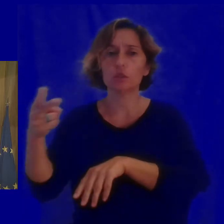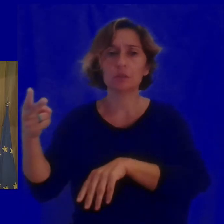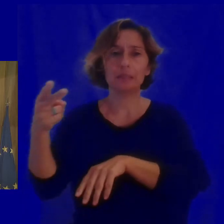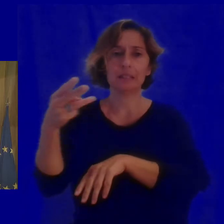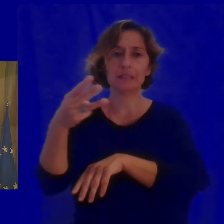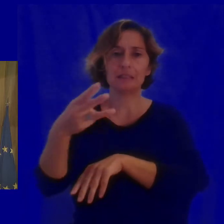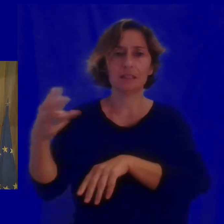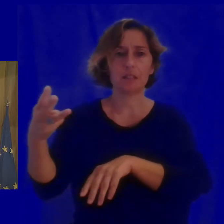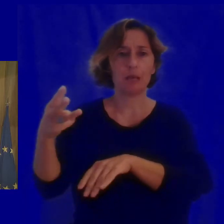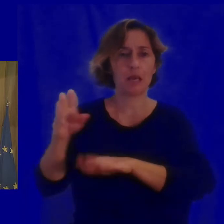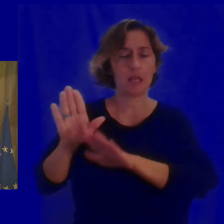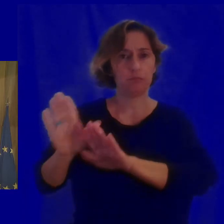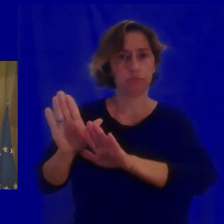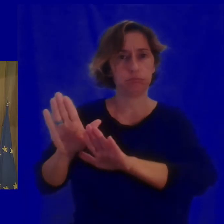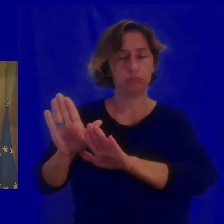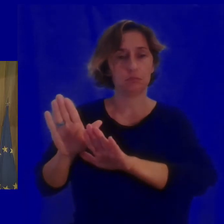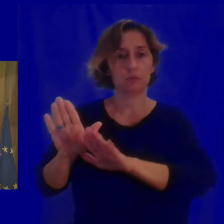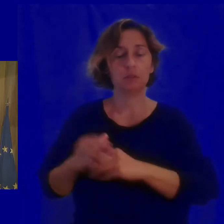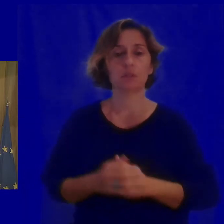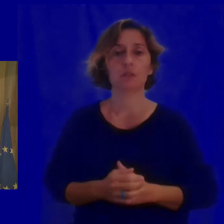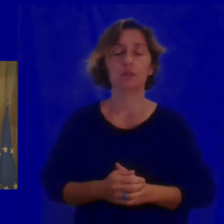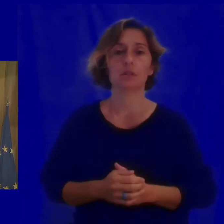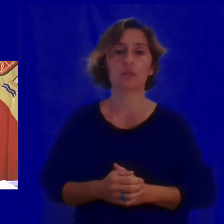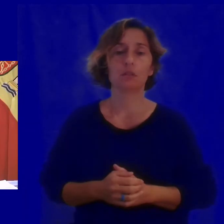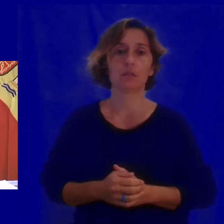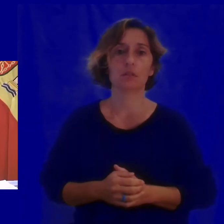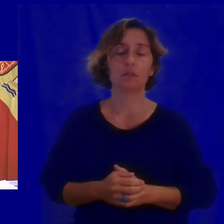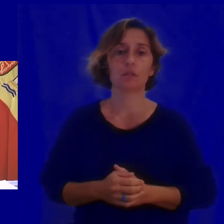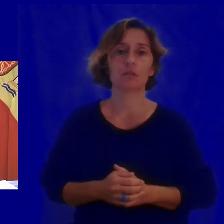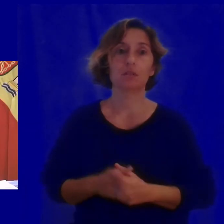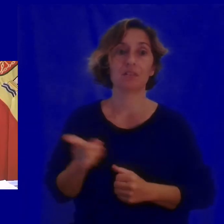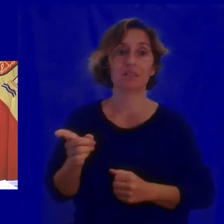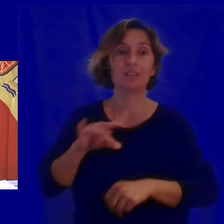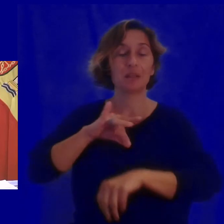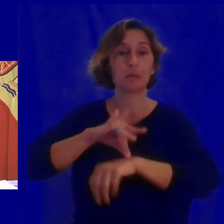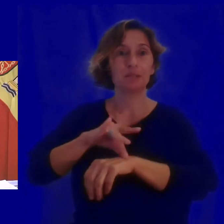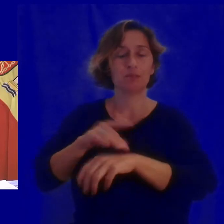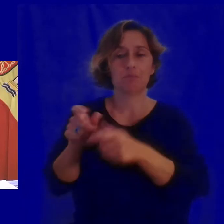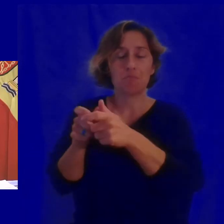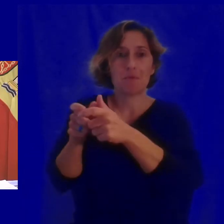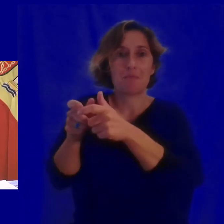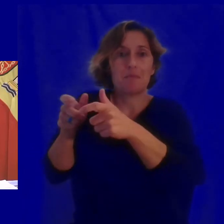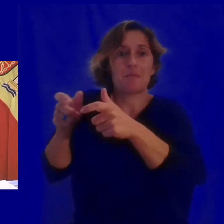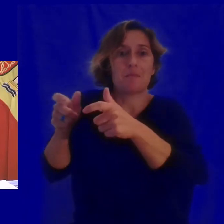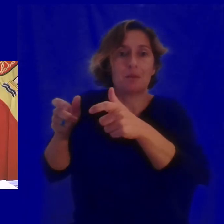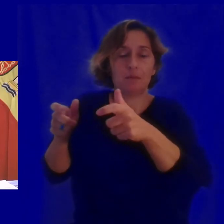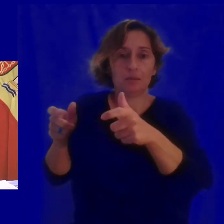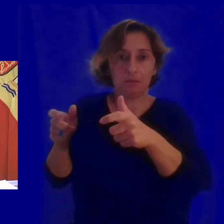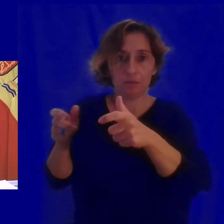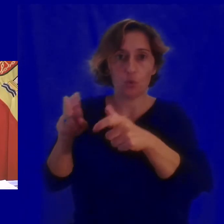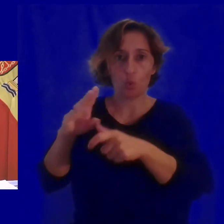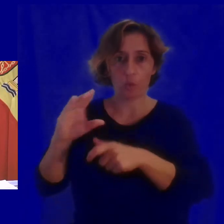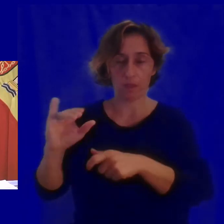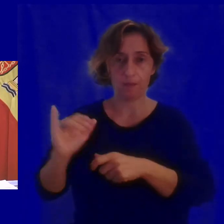como mínimo, esto está suponiendo una acumulación de pacientes que están ingresados en la